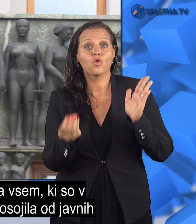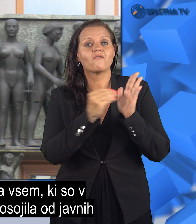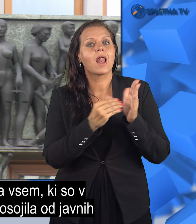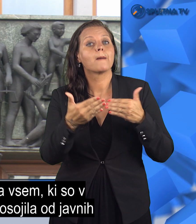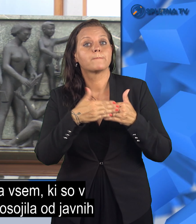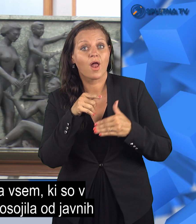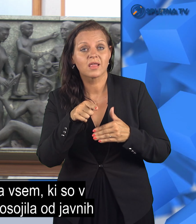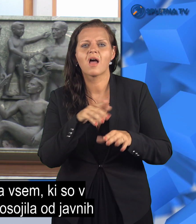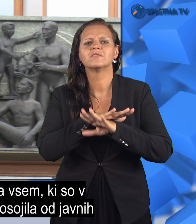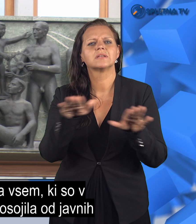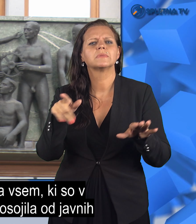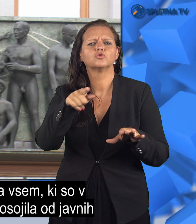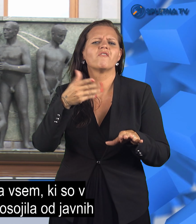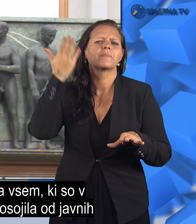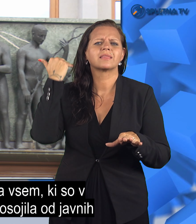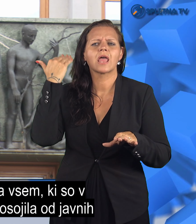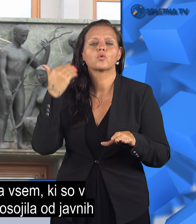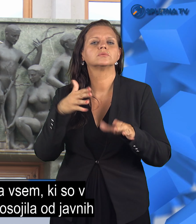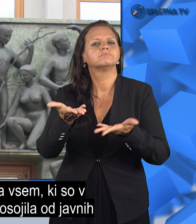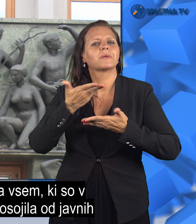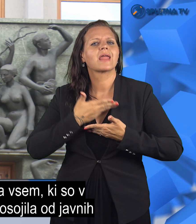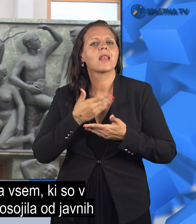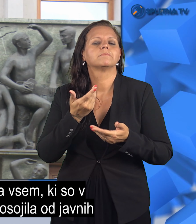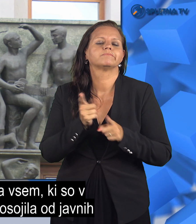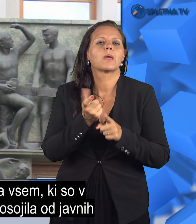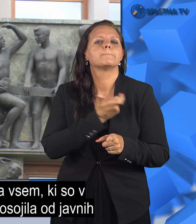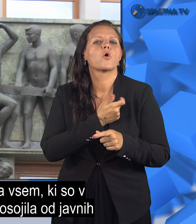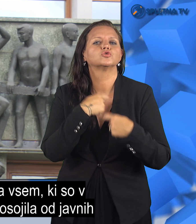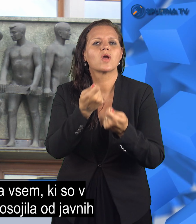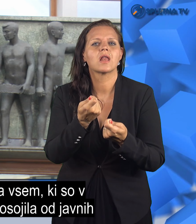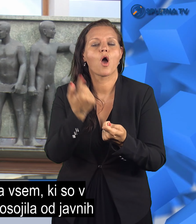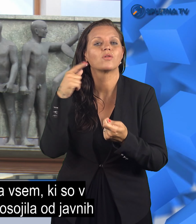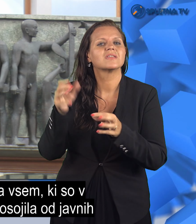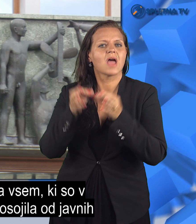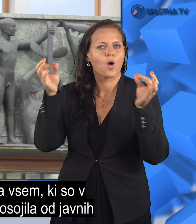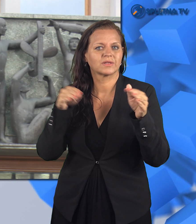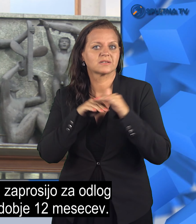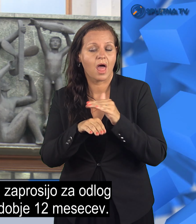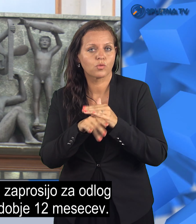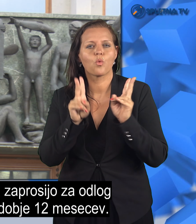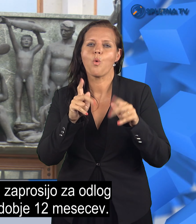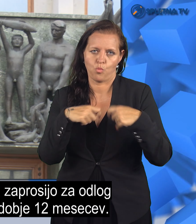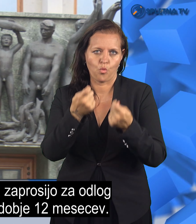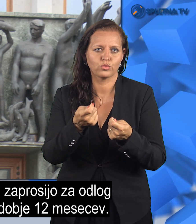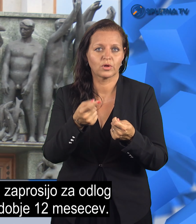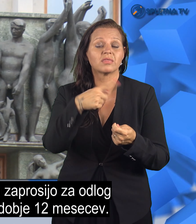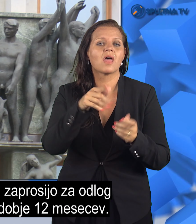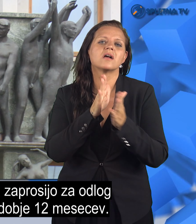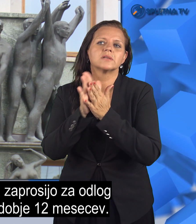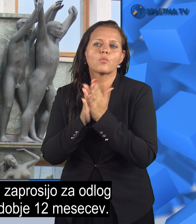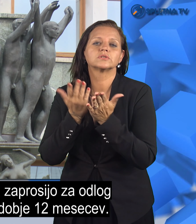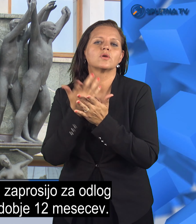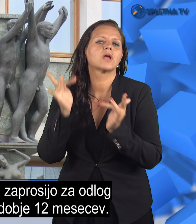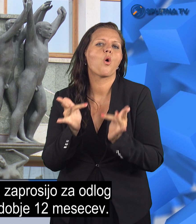Novela poleg tega vsem, ki so v preteklosti prejeli posojila od javnih skladov, omogoča, da zaprosijo za odlog